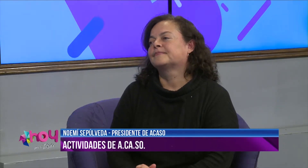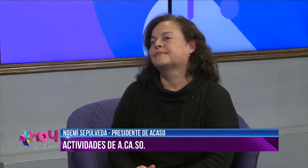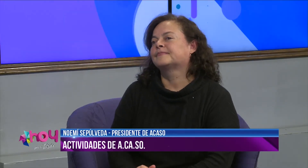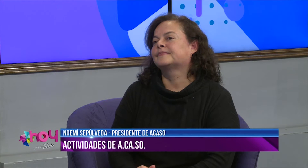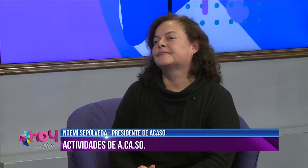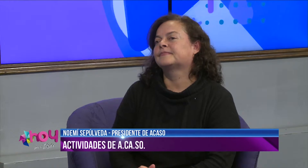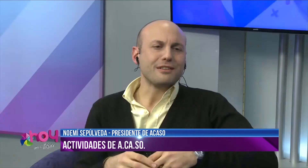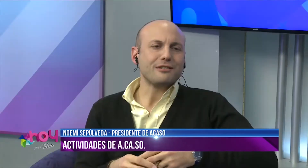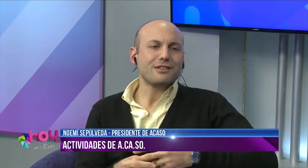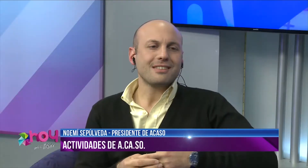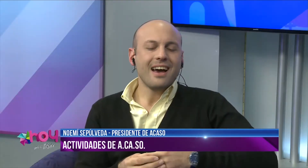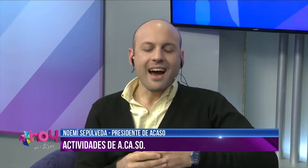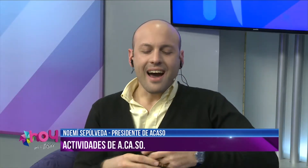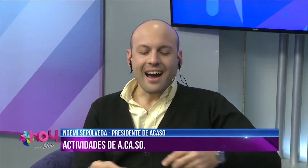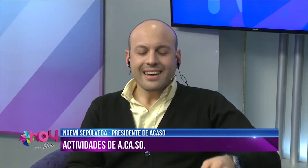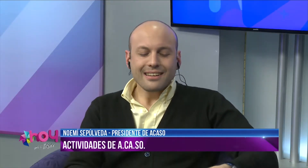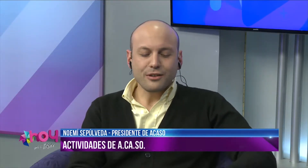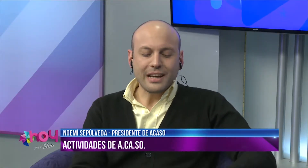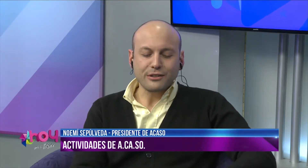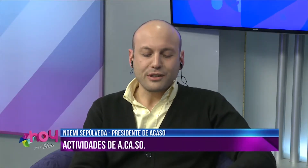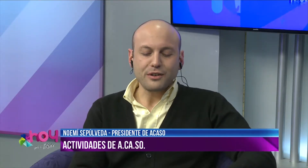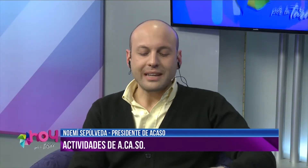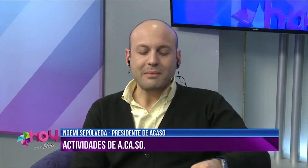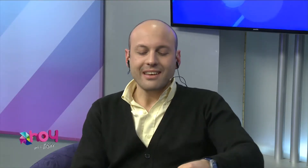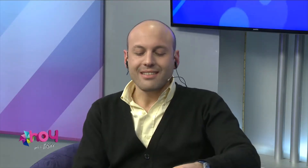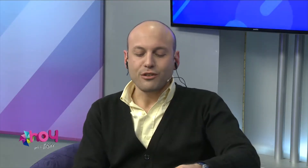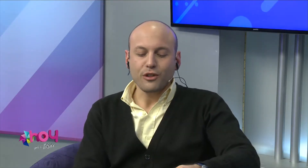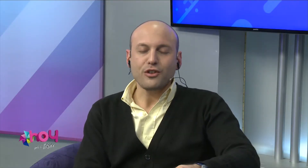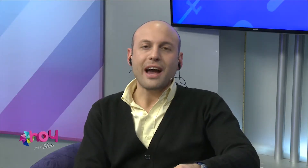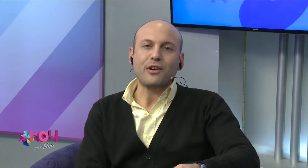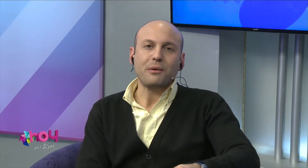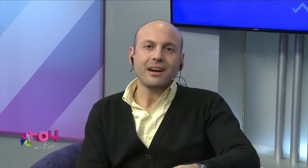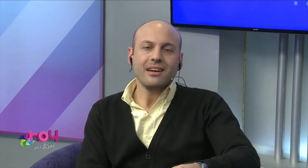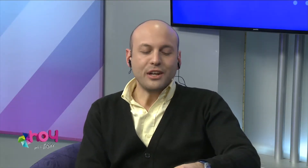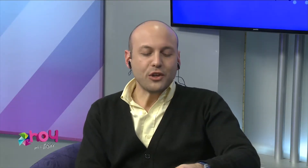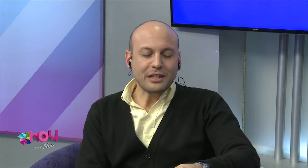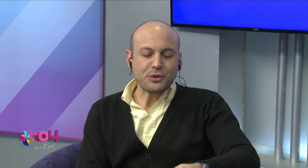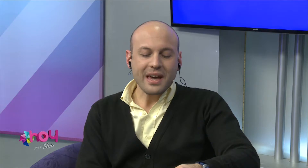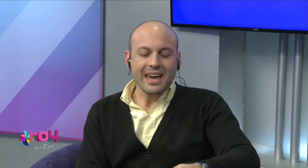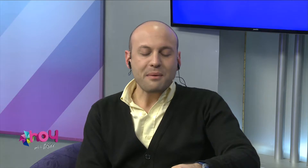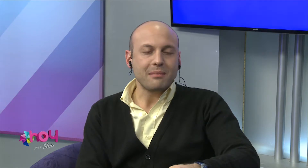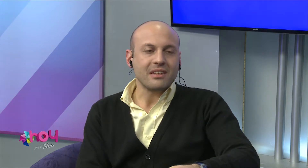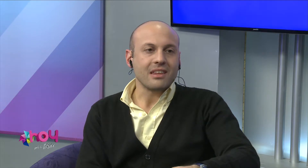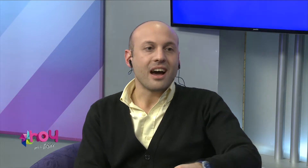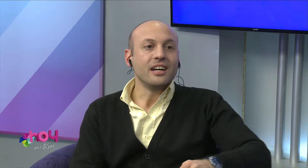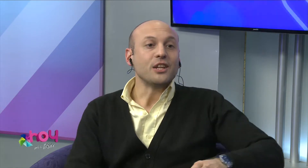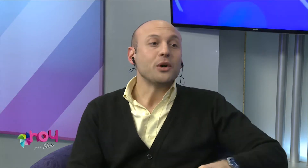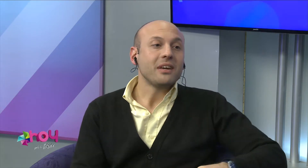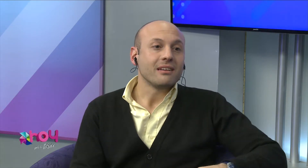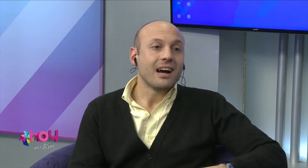todos invitados entonces a ACASO, la Asociación Catamarqueña de Sordos, a colaborar. Toda ayuda es bienvenida. Noemí, ha